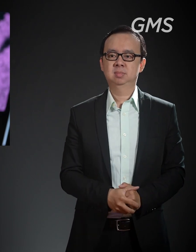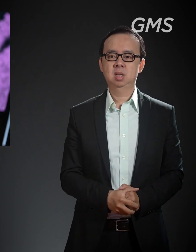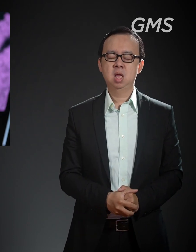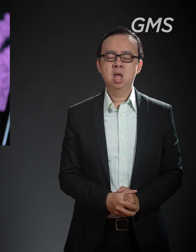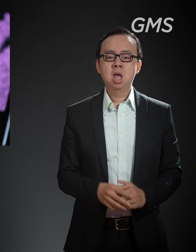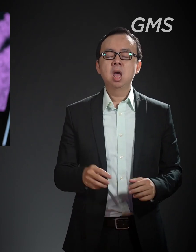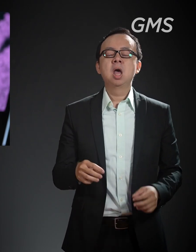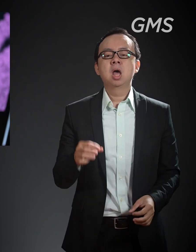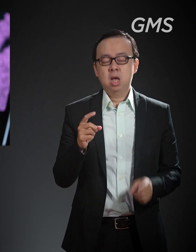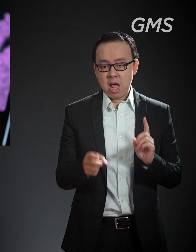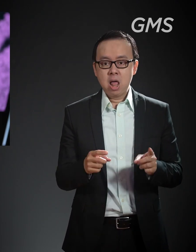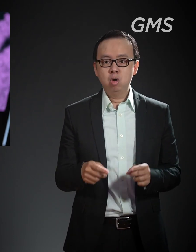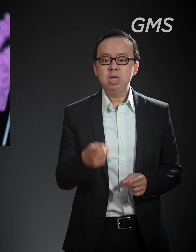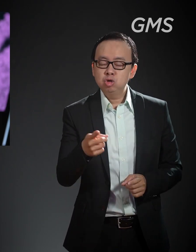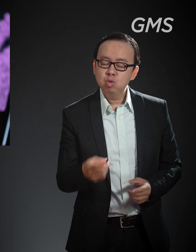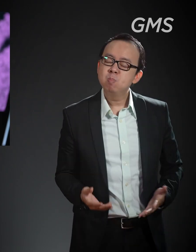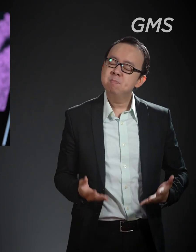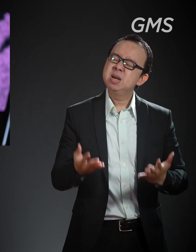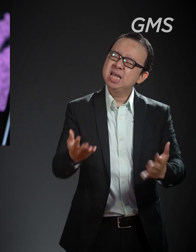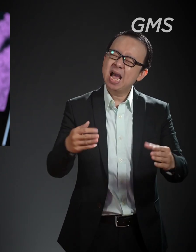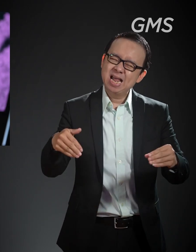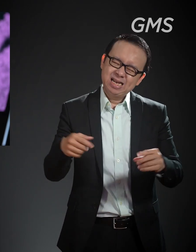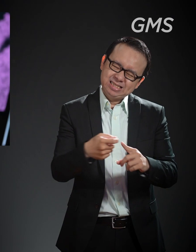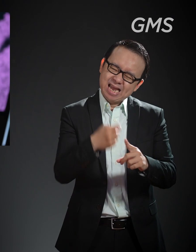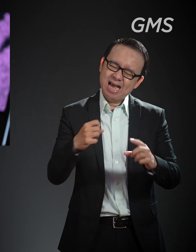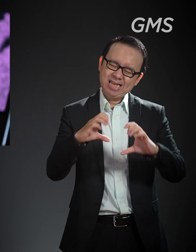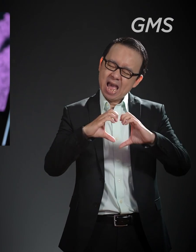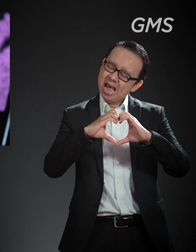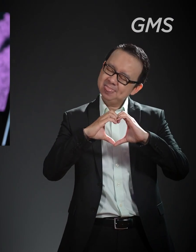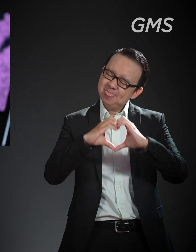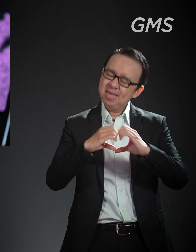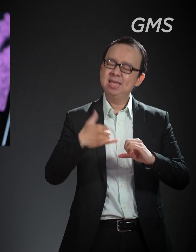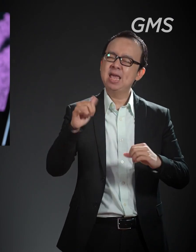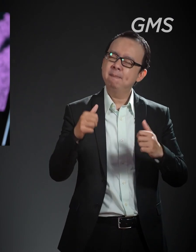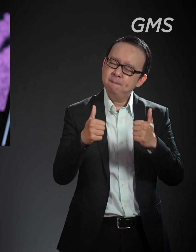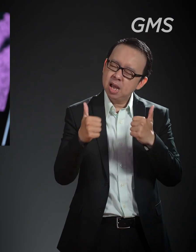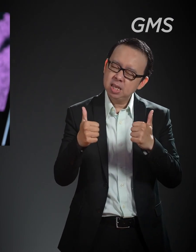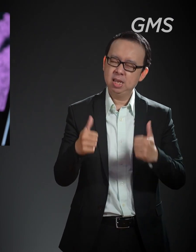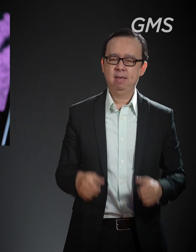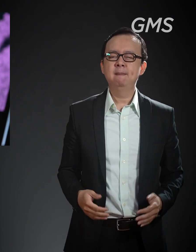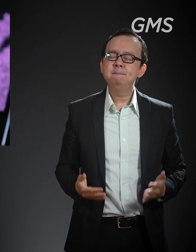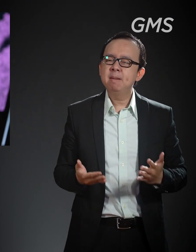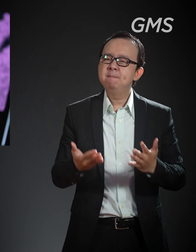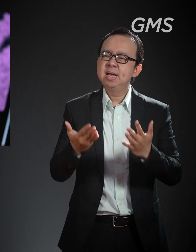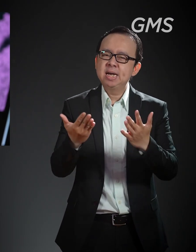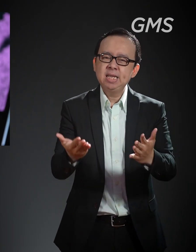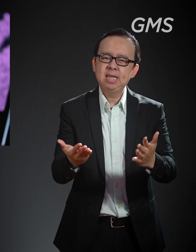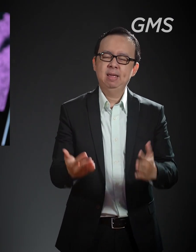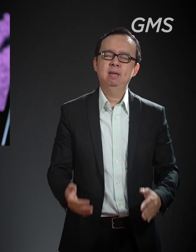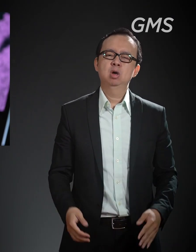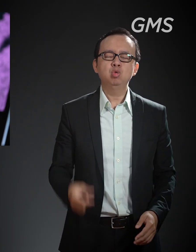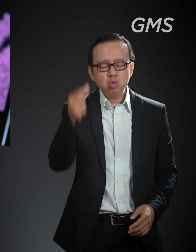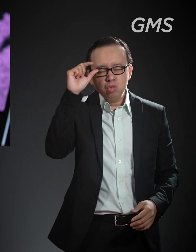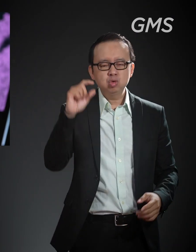dari hati yang tulus kepada Tuhan. Memberi kepada Allahnya. Memberi kepada sesamanya karena beban dari